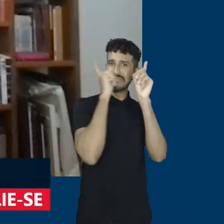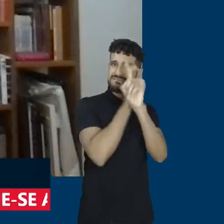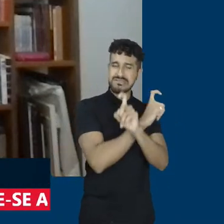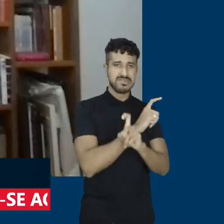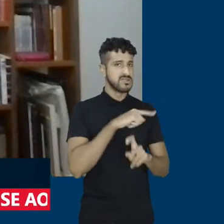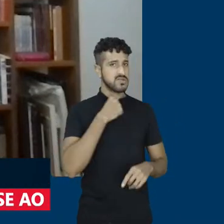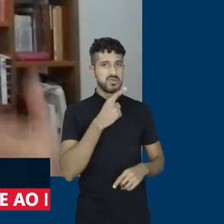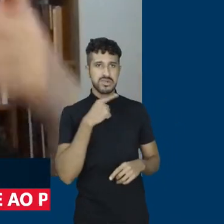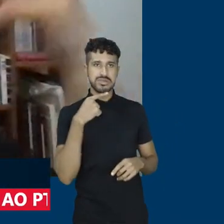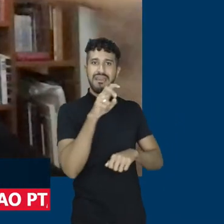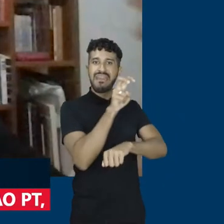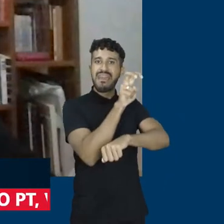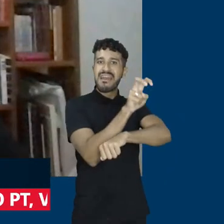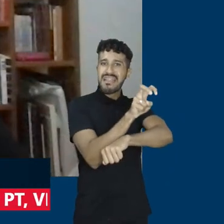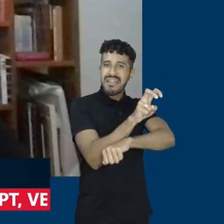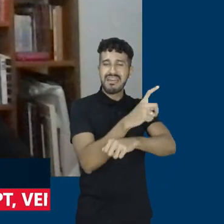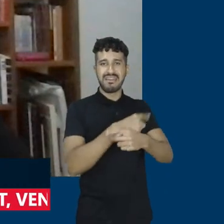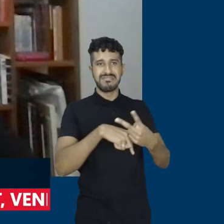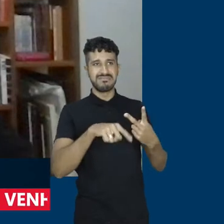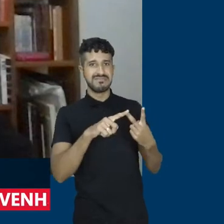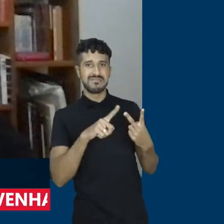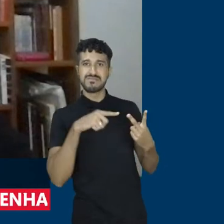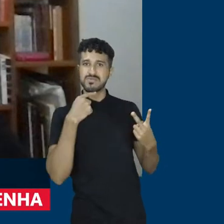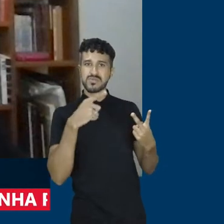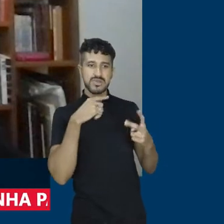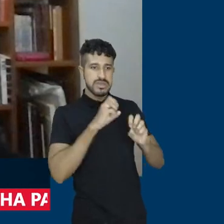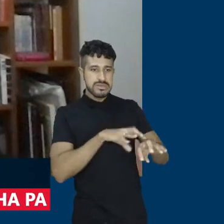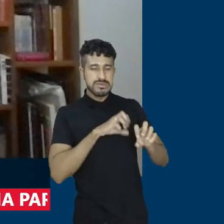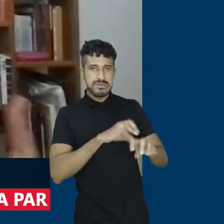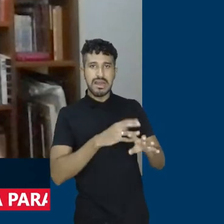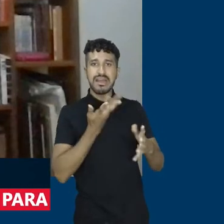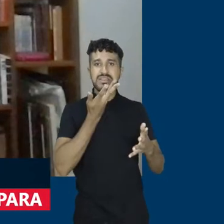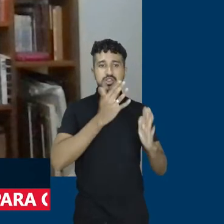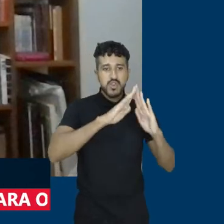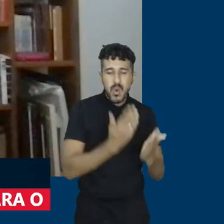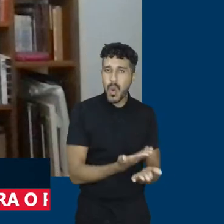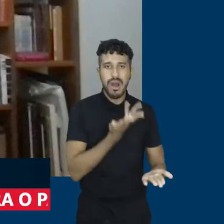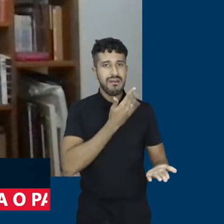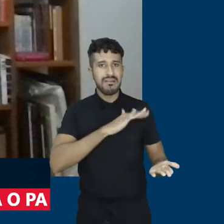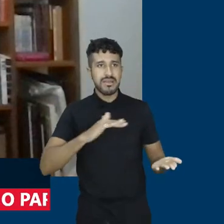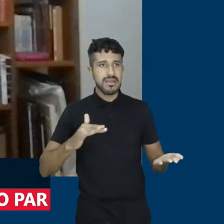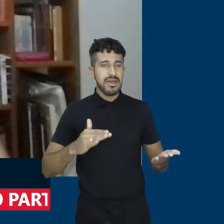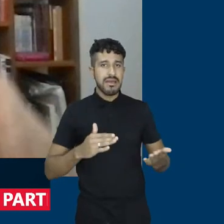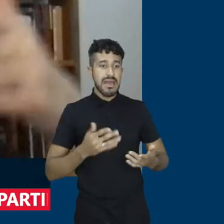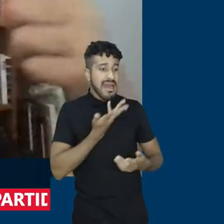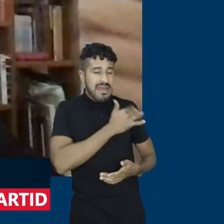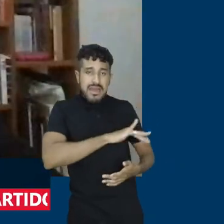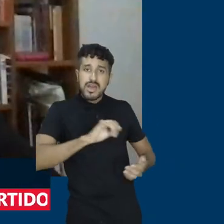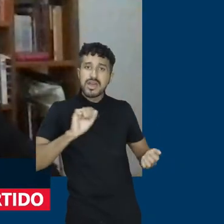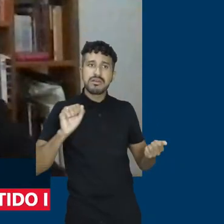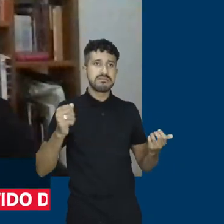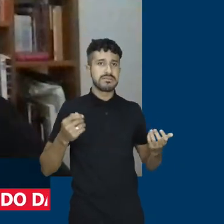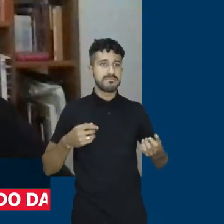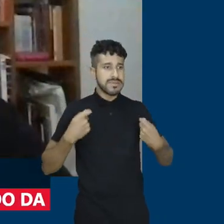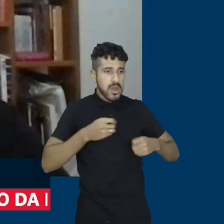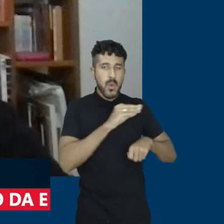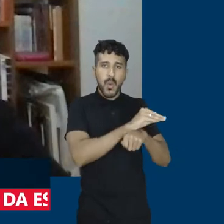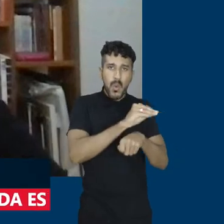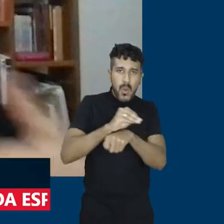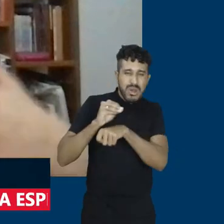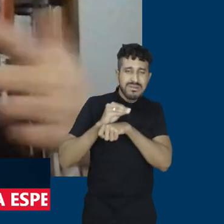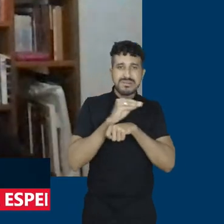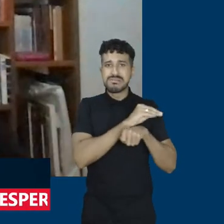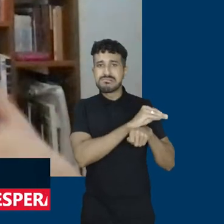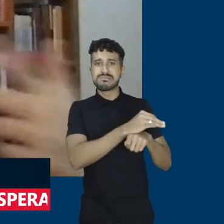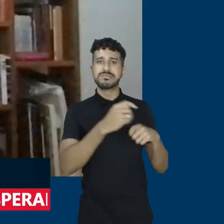tem acesso à creche, ela não tem acesso à educação infantil, então não tem com quem deixar as crianças, tem mais dificuldade